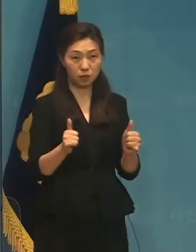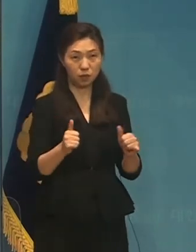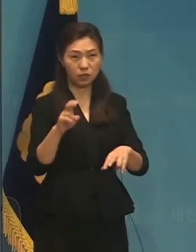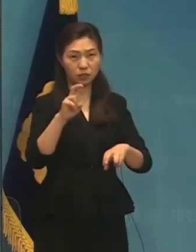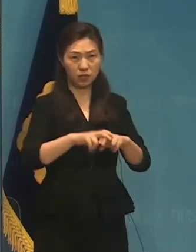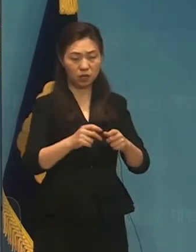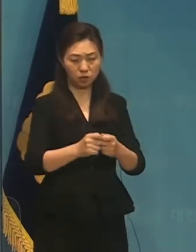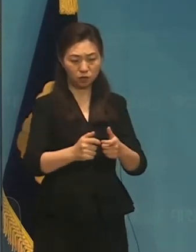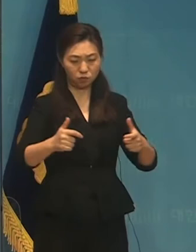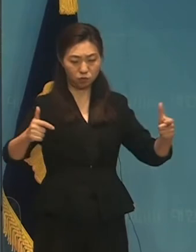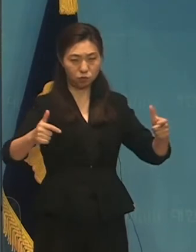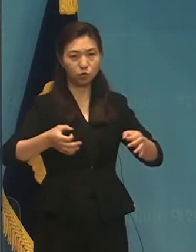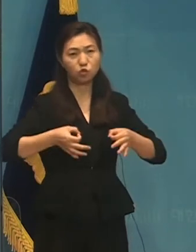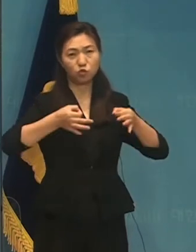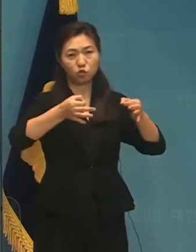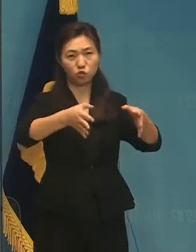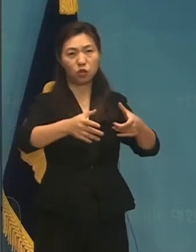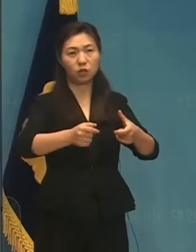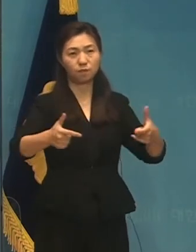대폭 확대하겠습니다.